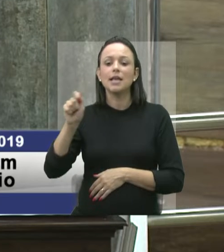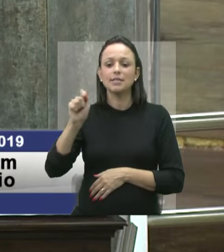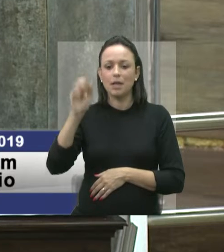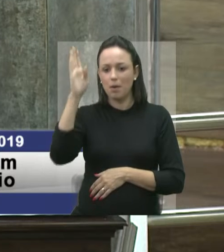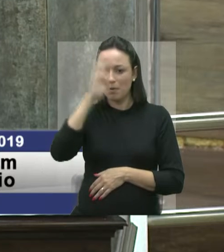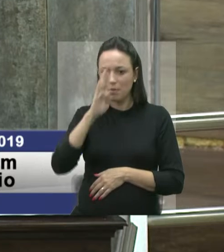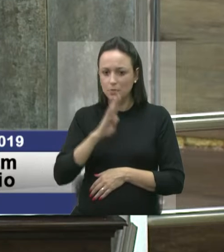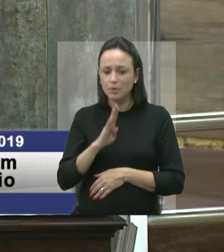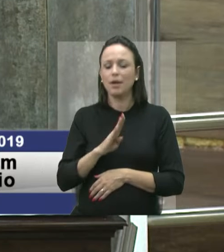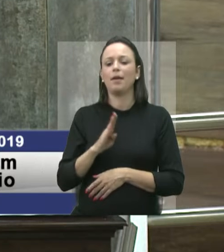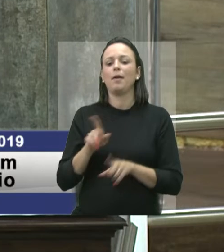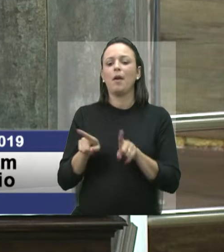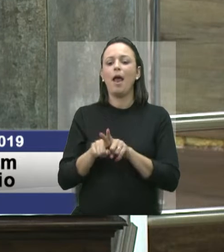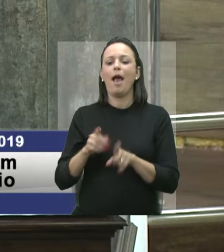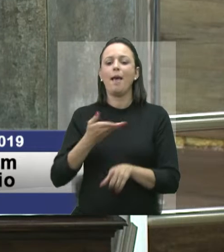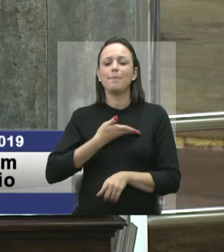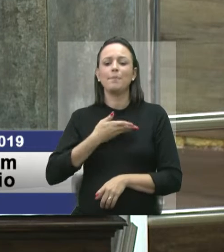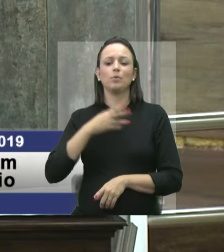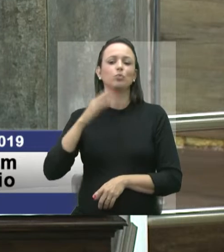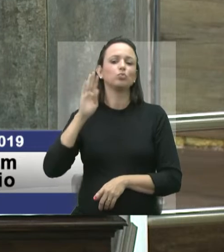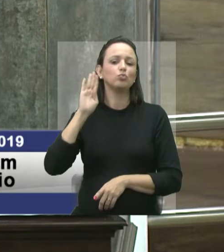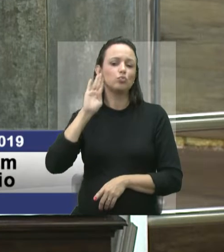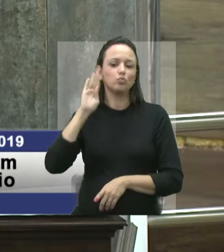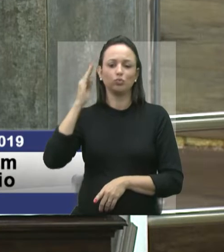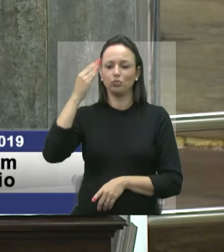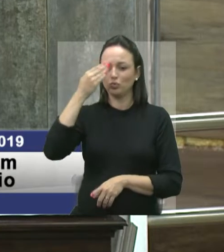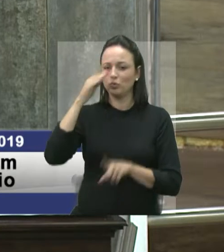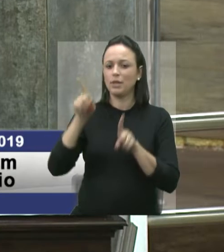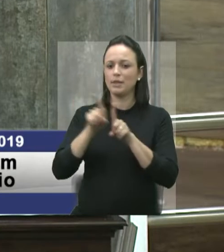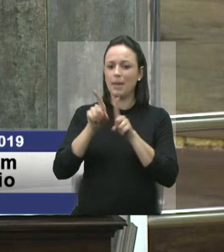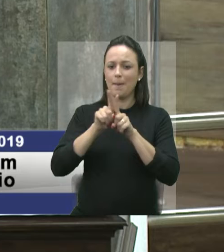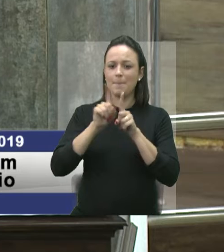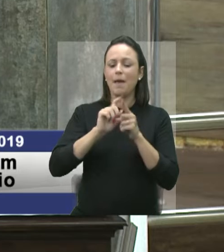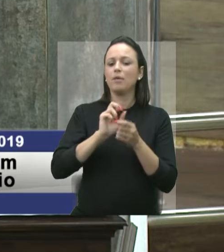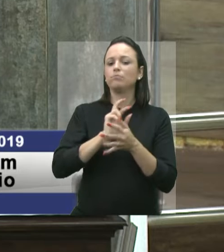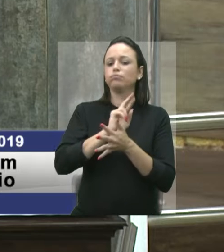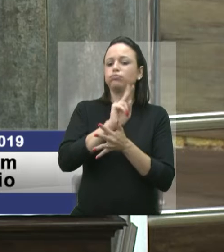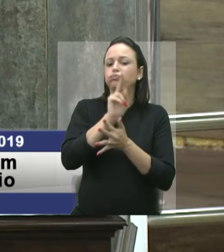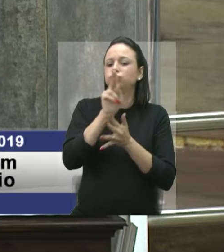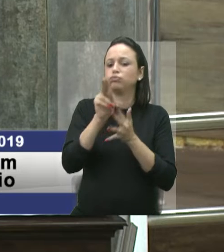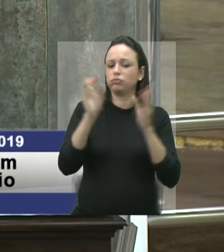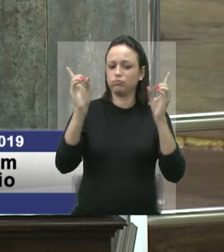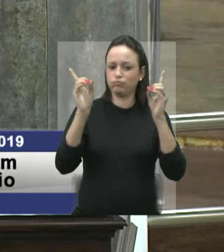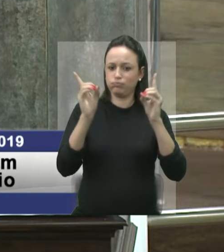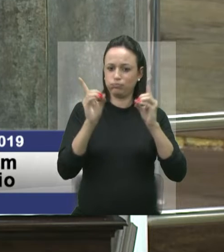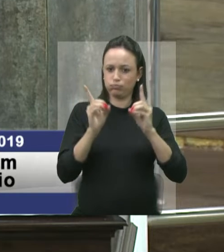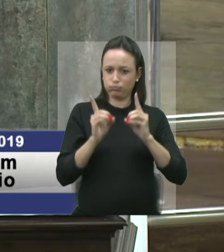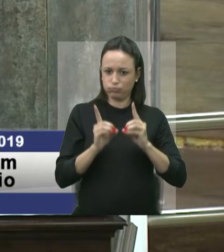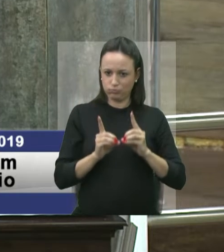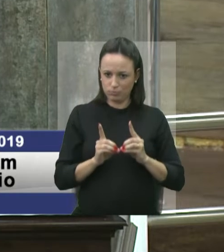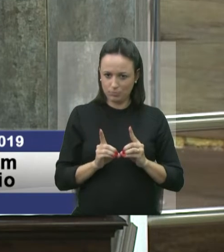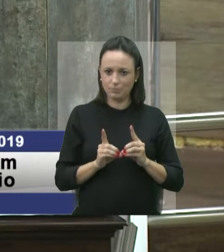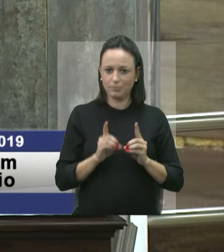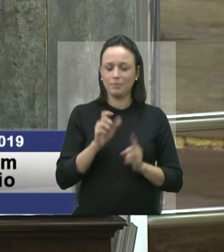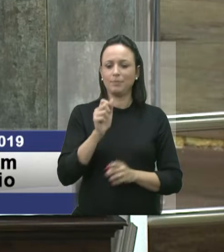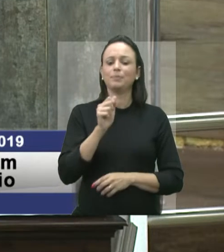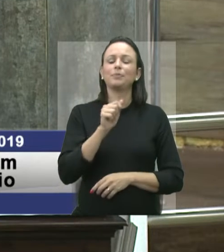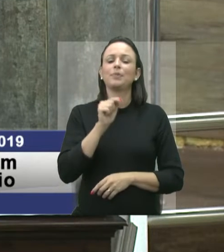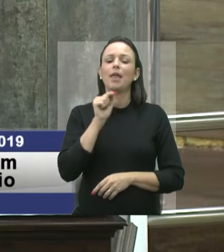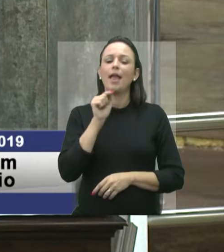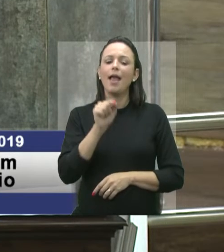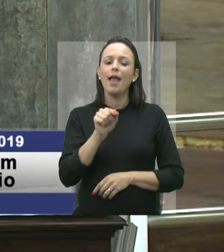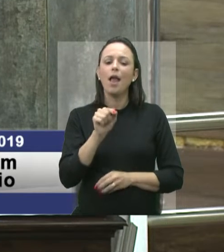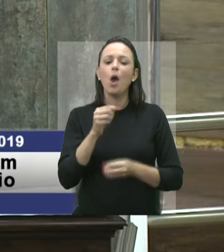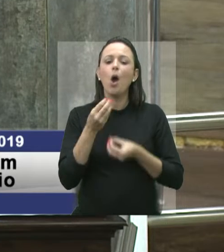Surdos Cegos e dos Múltiplos Deficientes Sensoriais, ABRAPASEM,